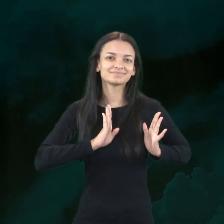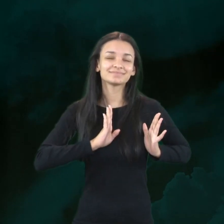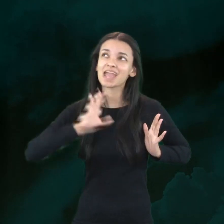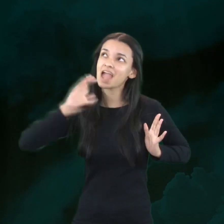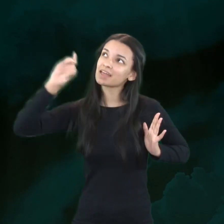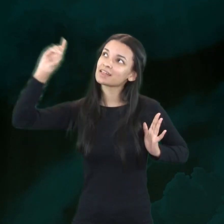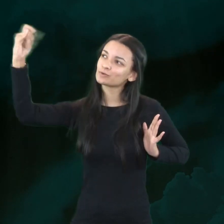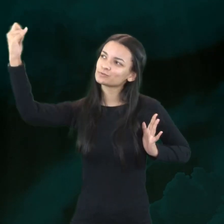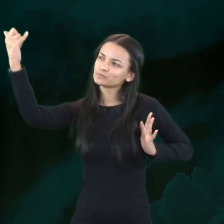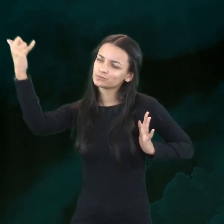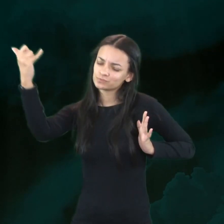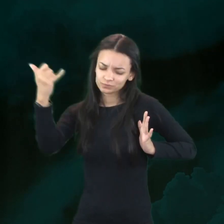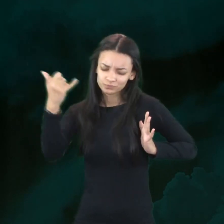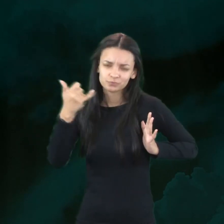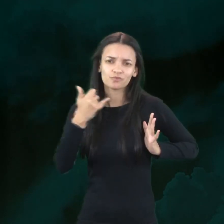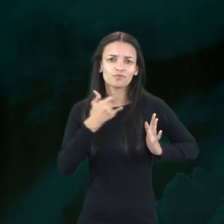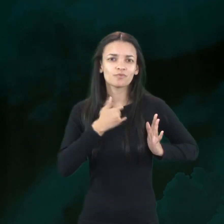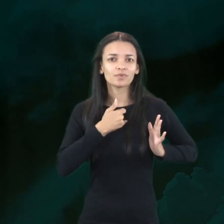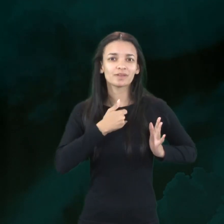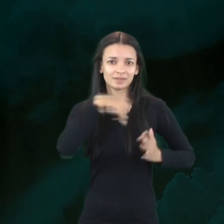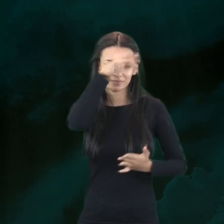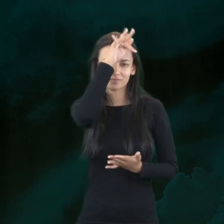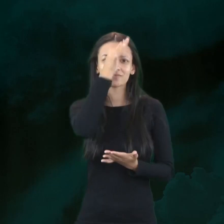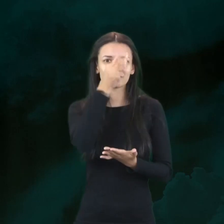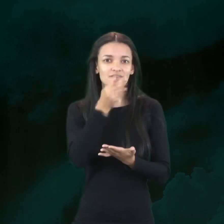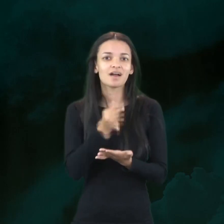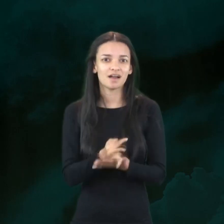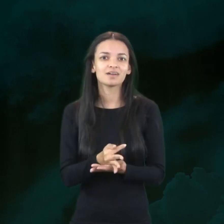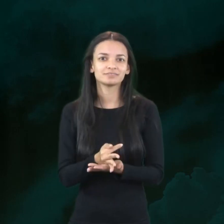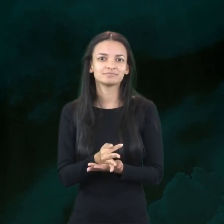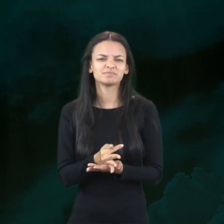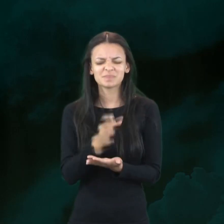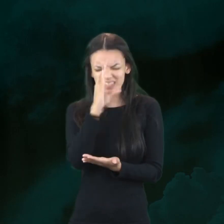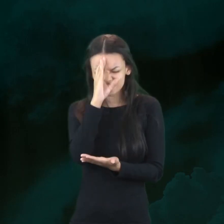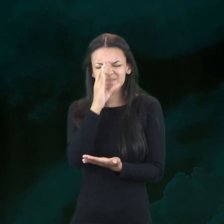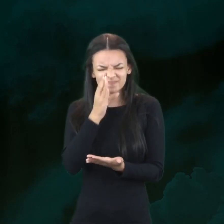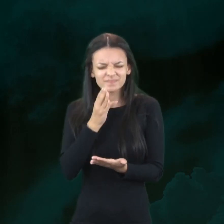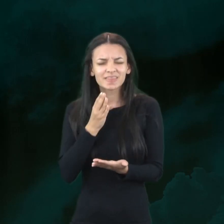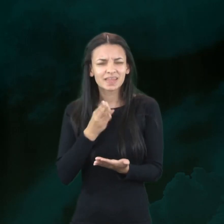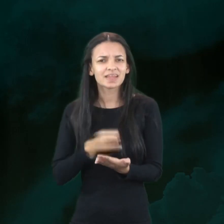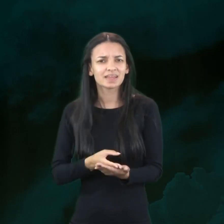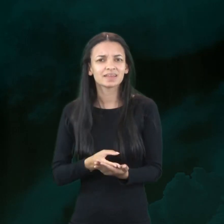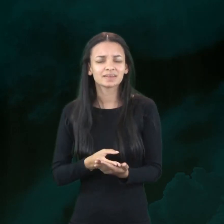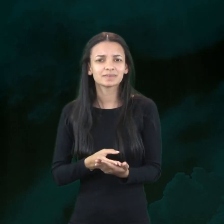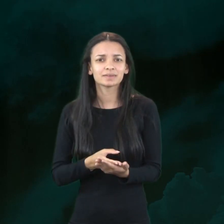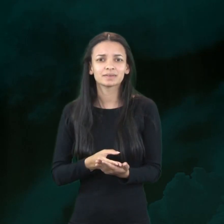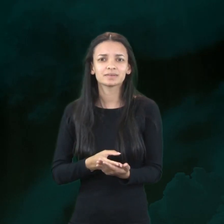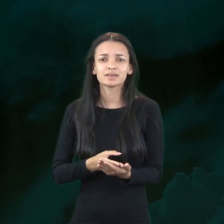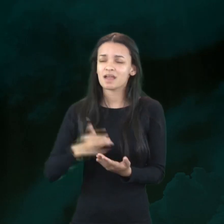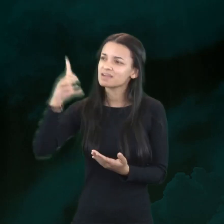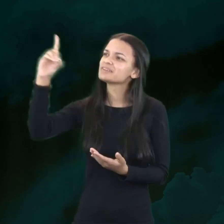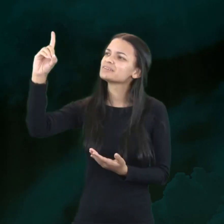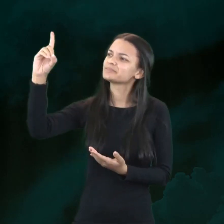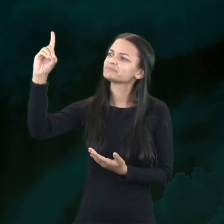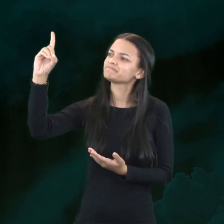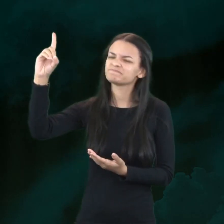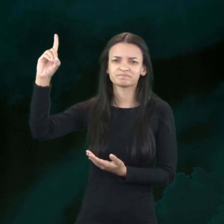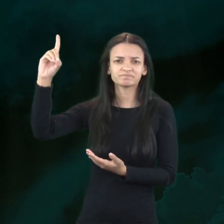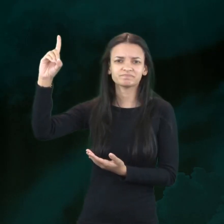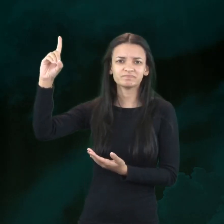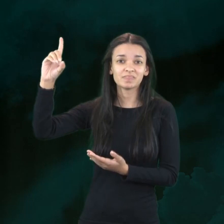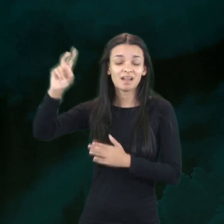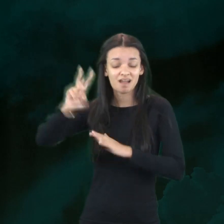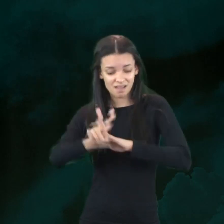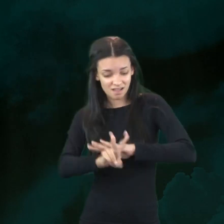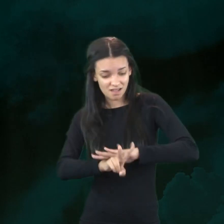ouvir a palavra da fé e crer no coração que Deus de fato